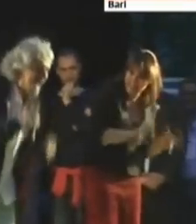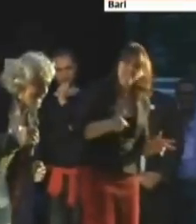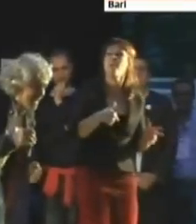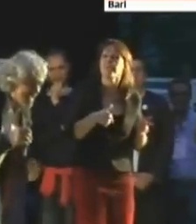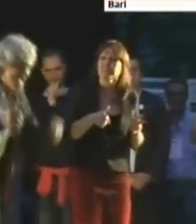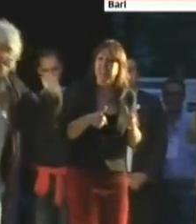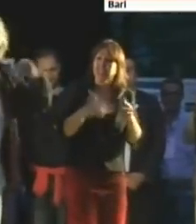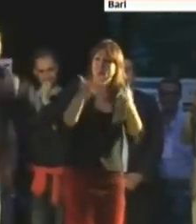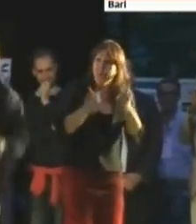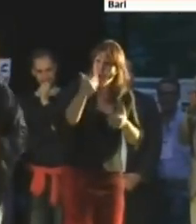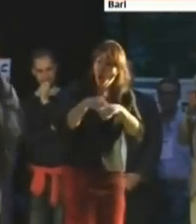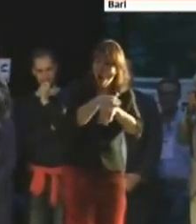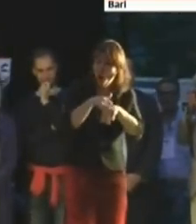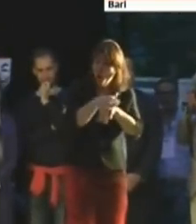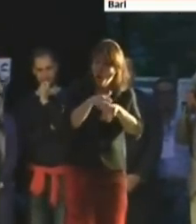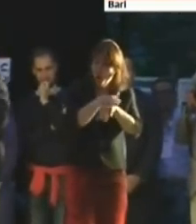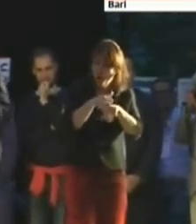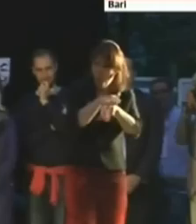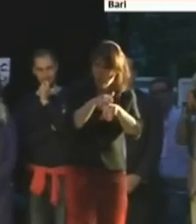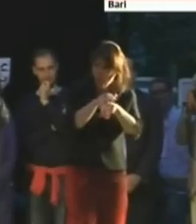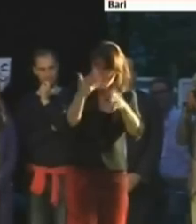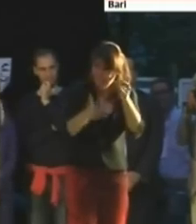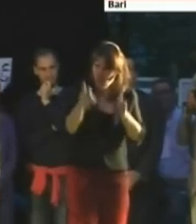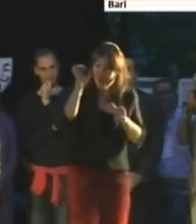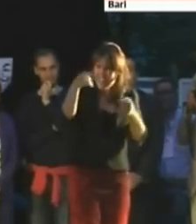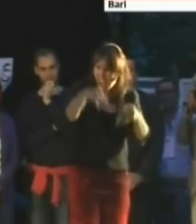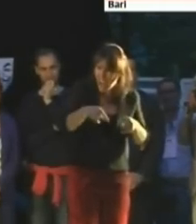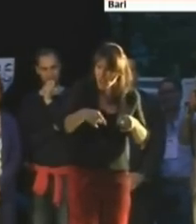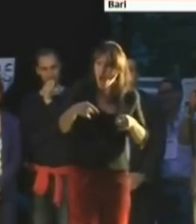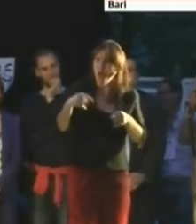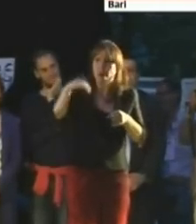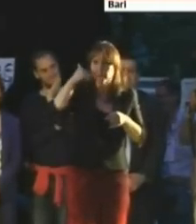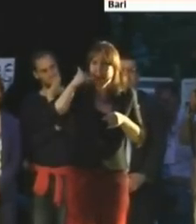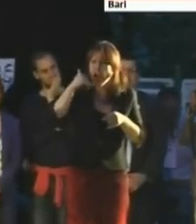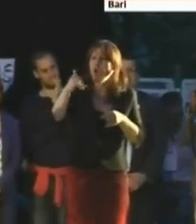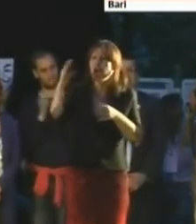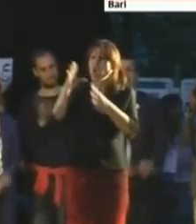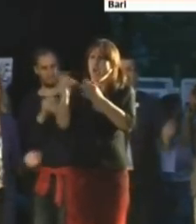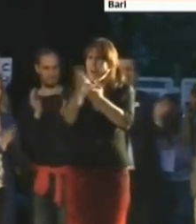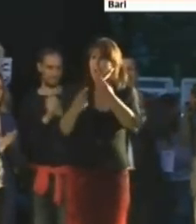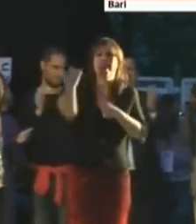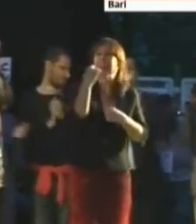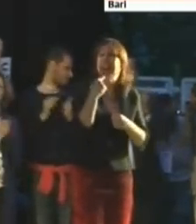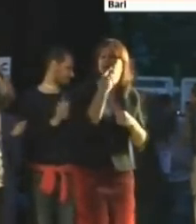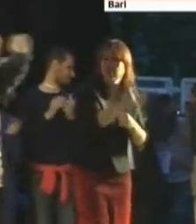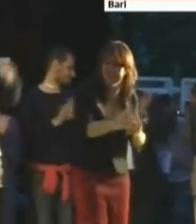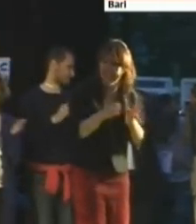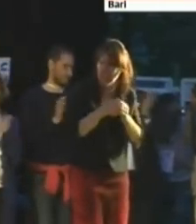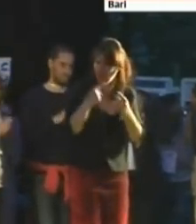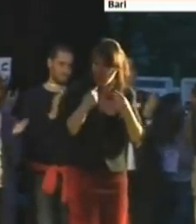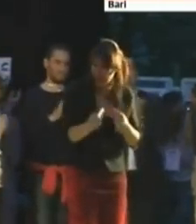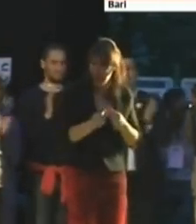pecorino sardo in Sardegna con la pecora rumena. Ma di che cazzo stiamo parlando? Ma che le